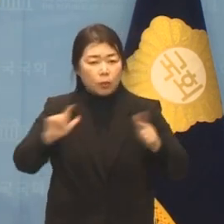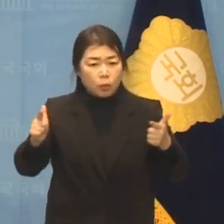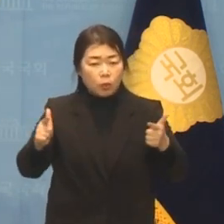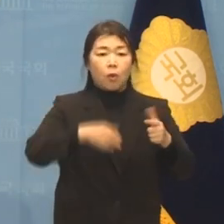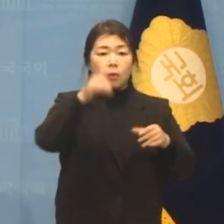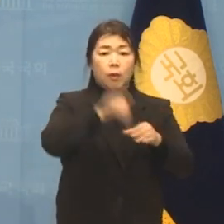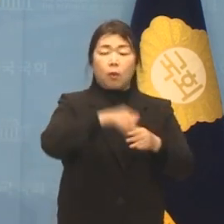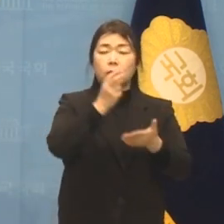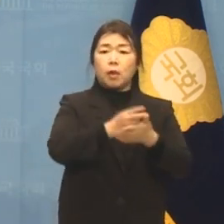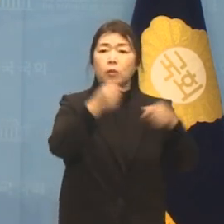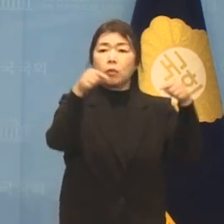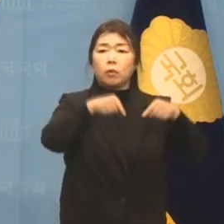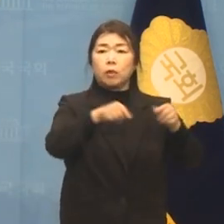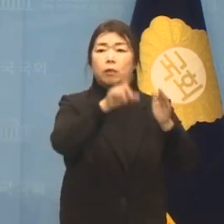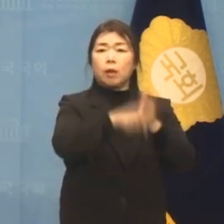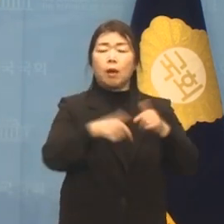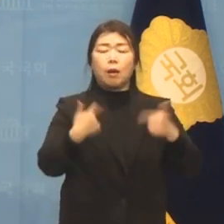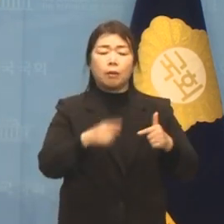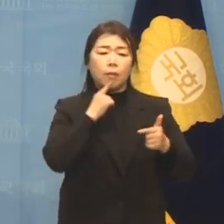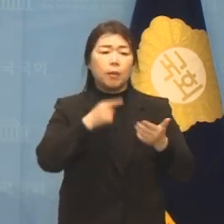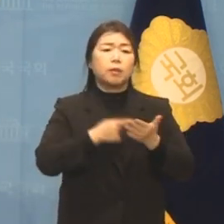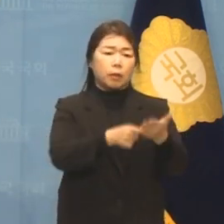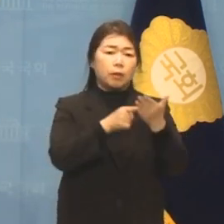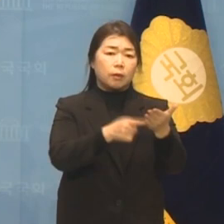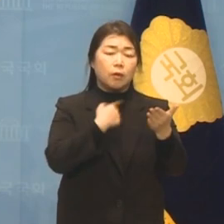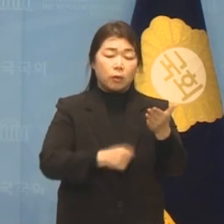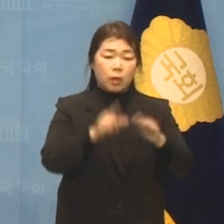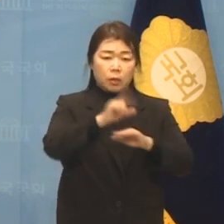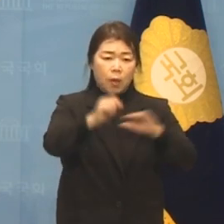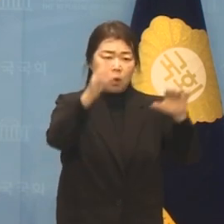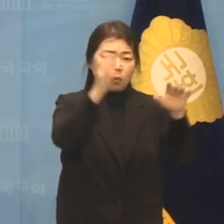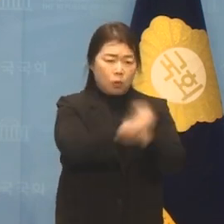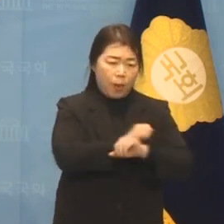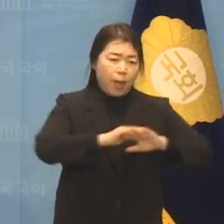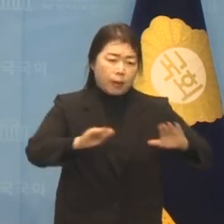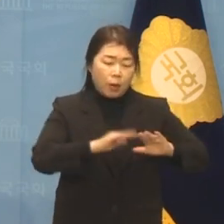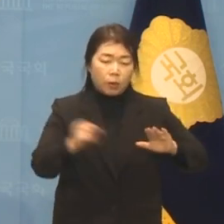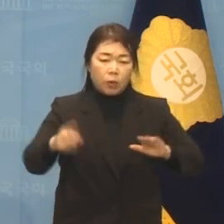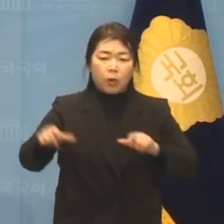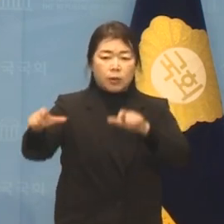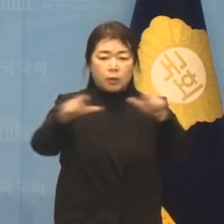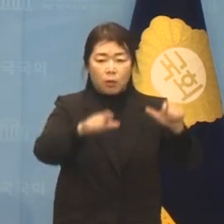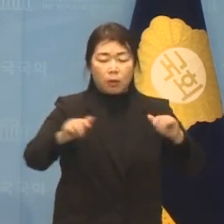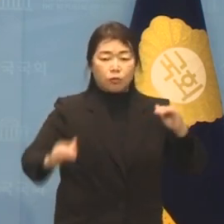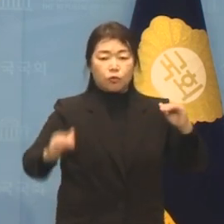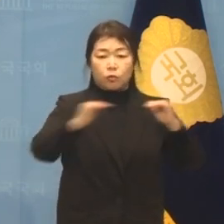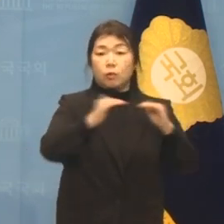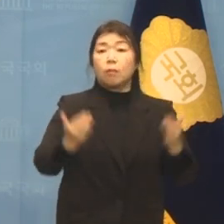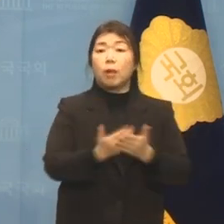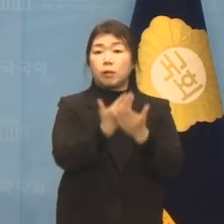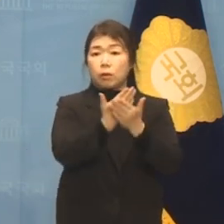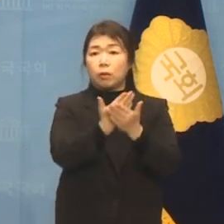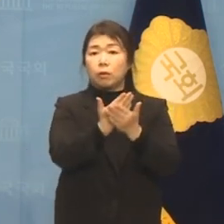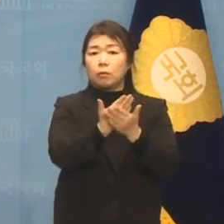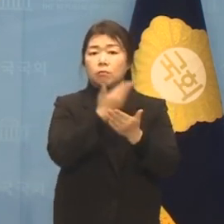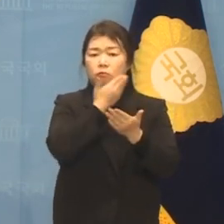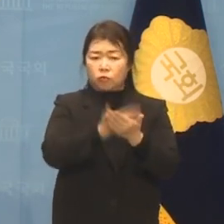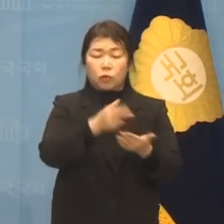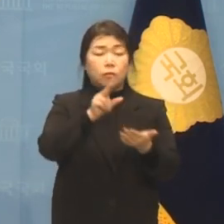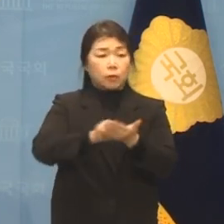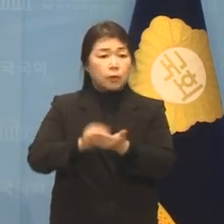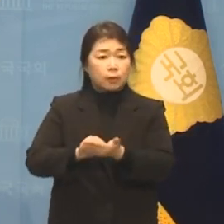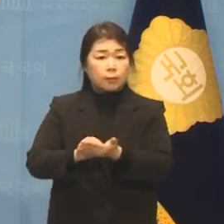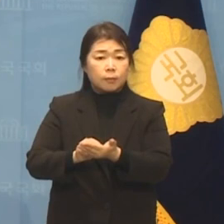논의 과정에서 늘 제기되어 왔던 지방소멸 대응과 지역 간 균형 발전이라는 각